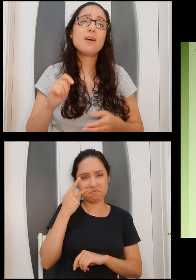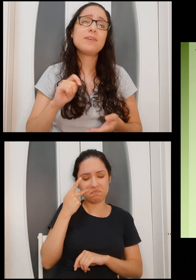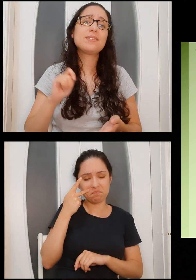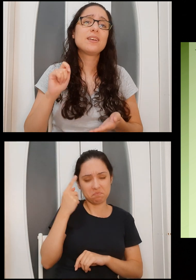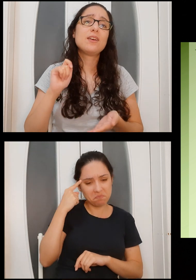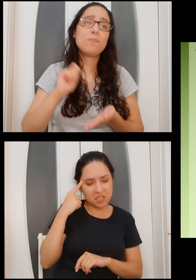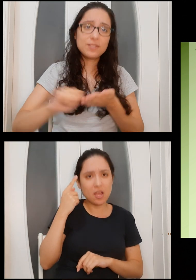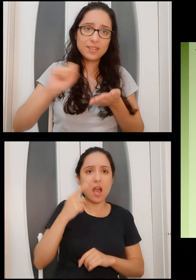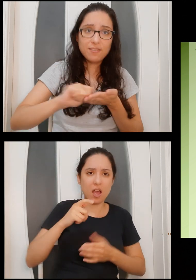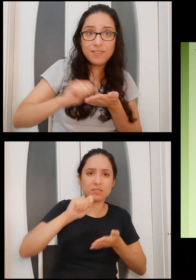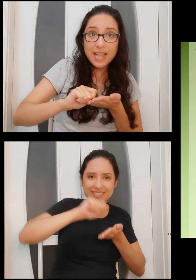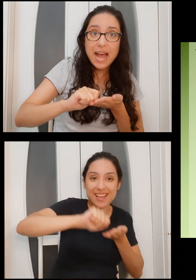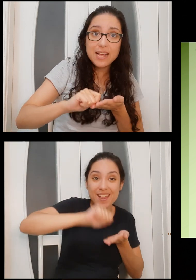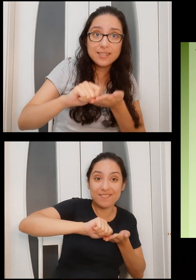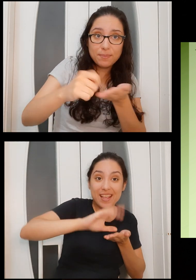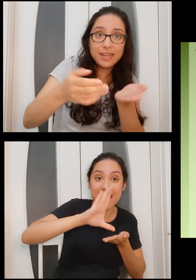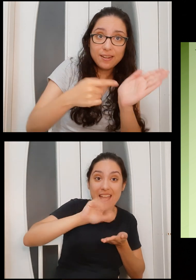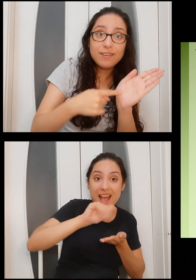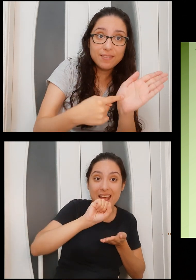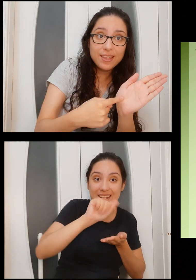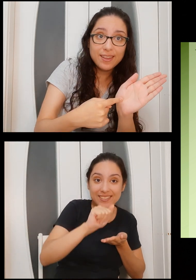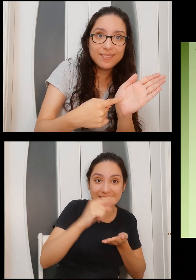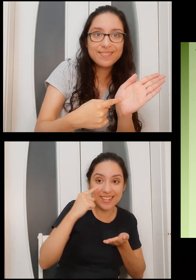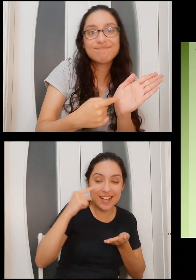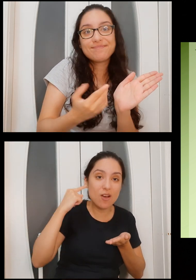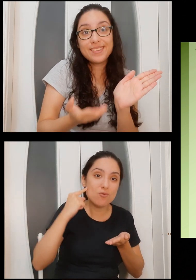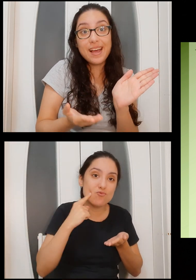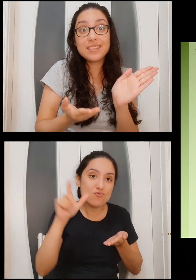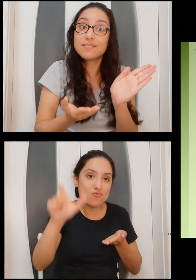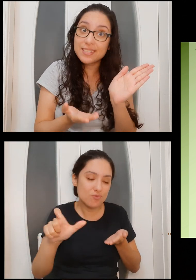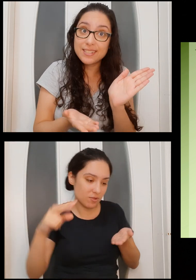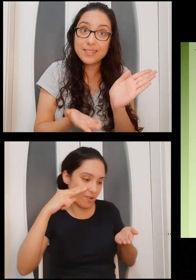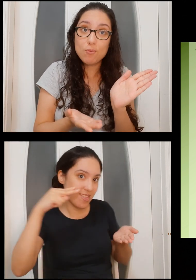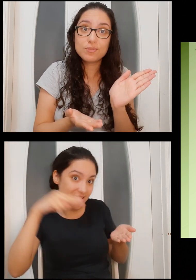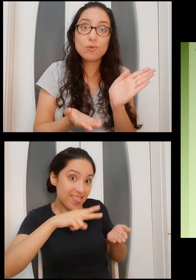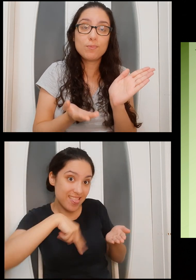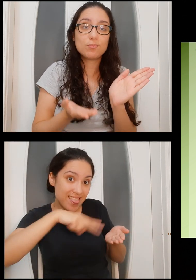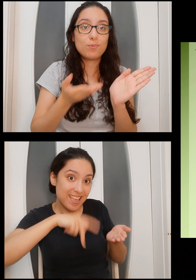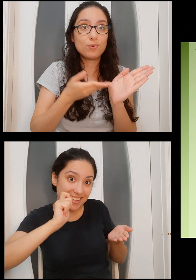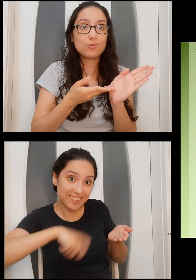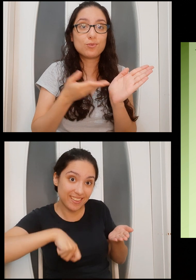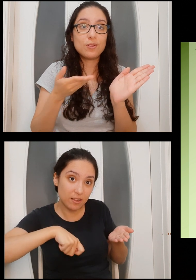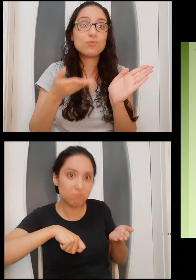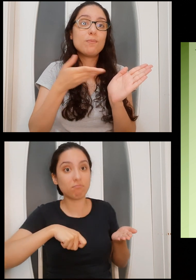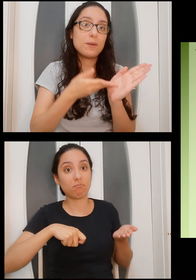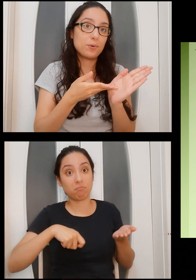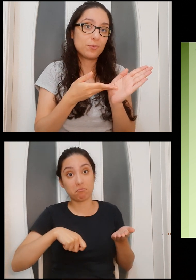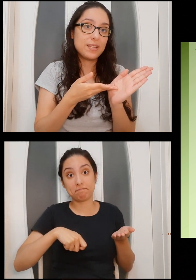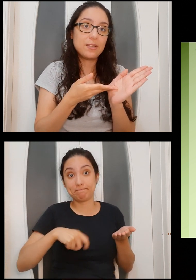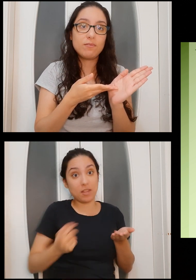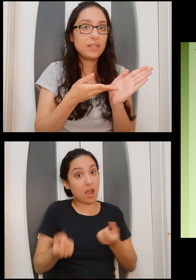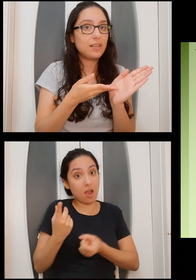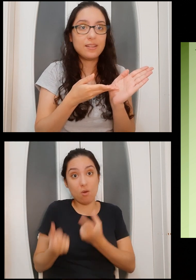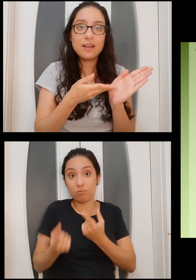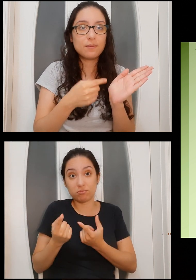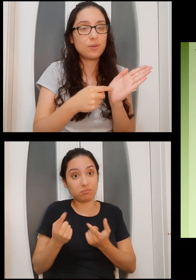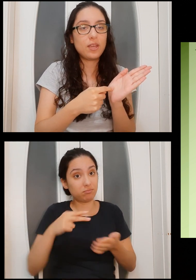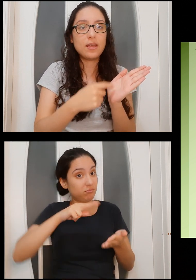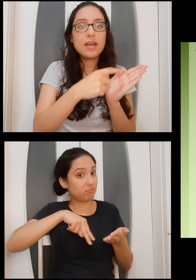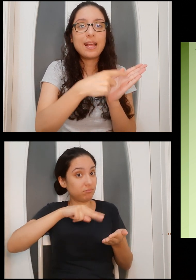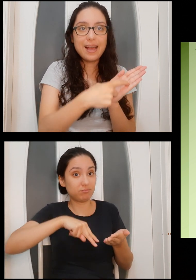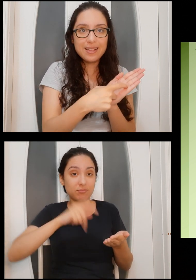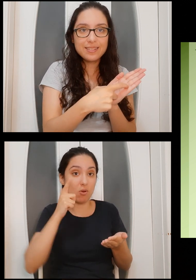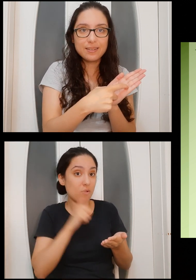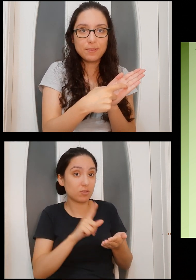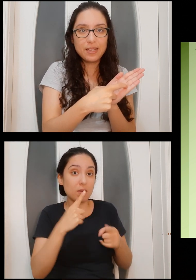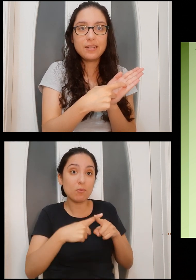falam assim, mas eu posso escrever casa para ele, ele vai ler? Às vezes não. Se o surdo não souber português, ele não vai entender nada,